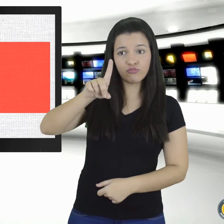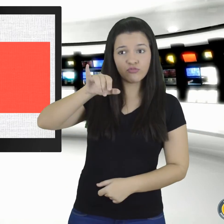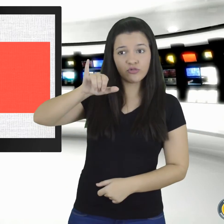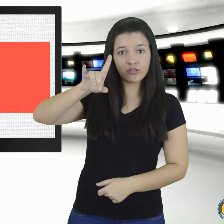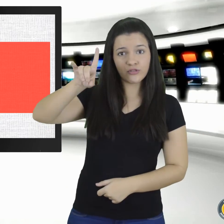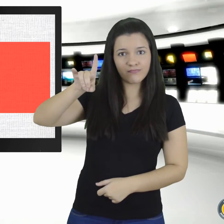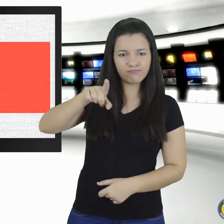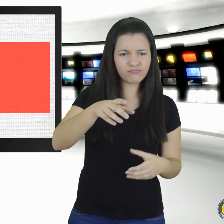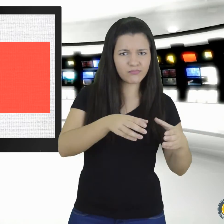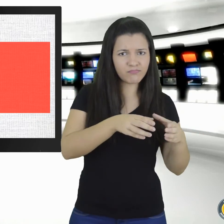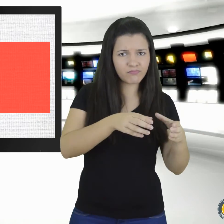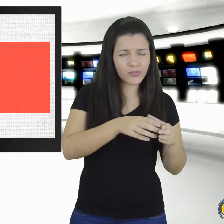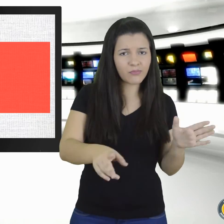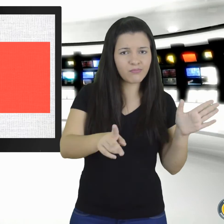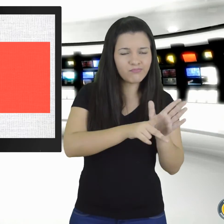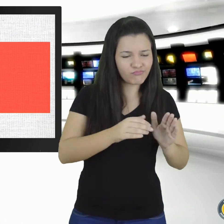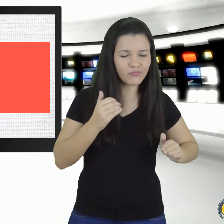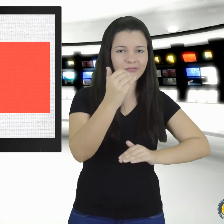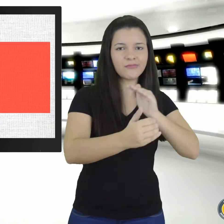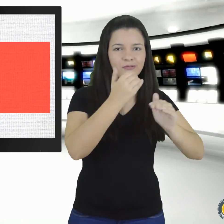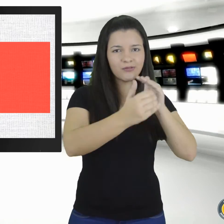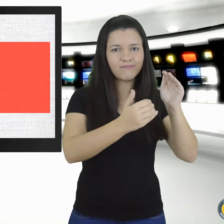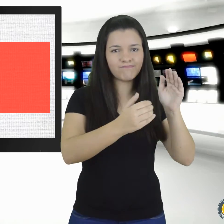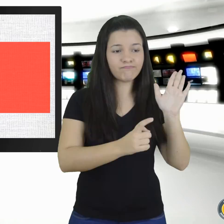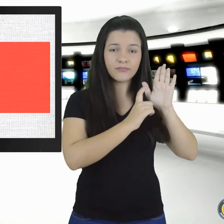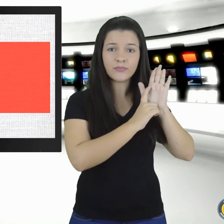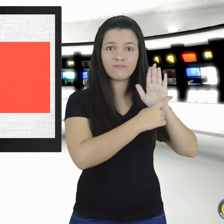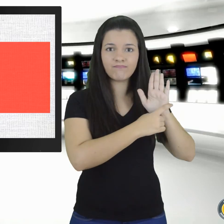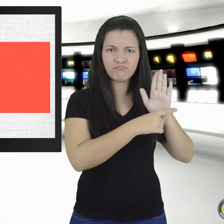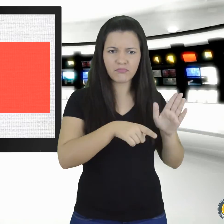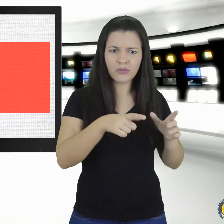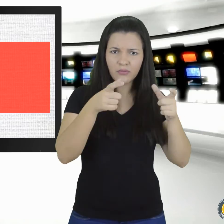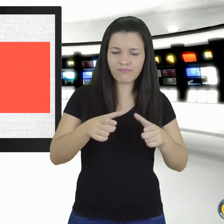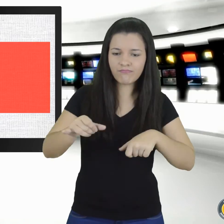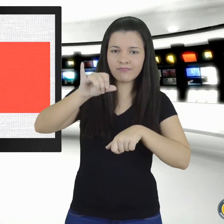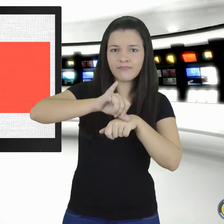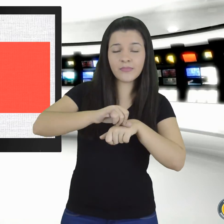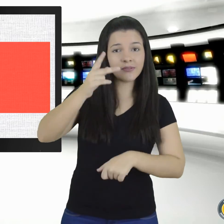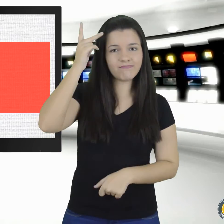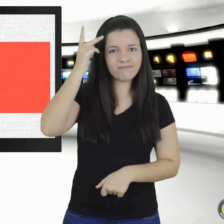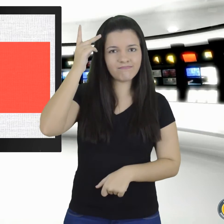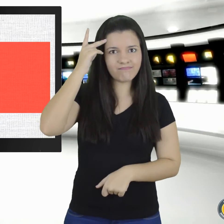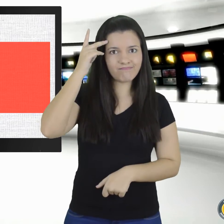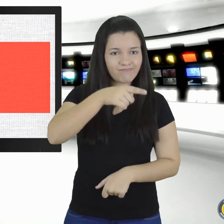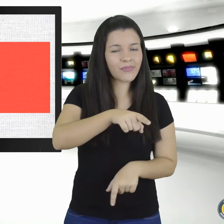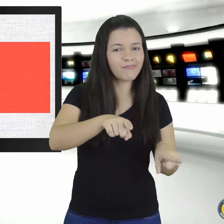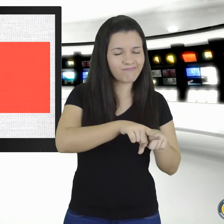Down, localizada em São Paulo, também vem sofrendo diante da crise que,